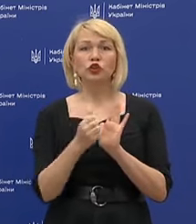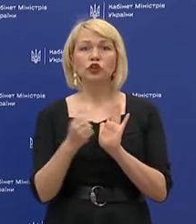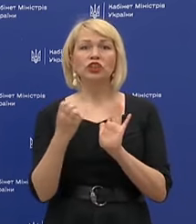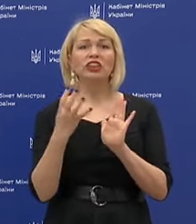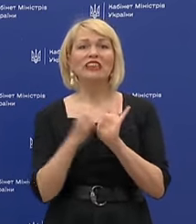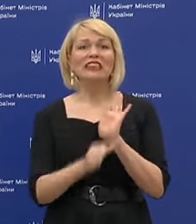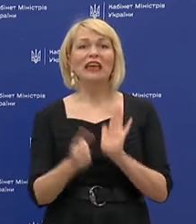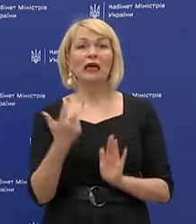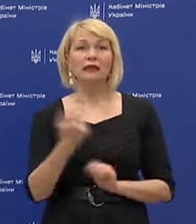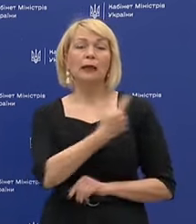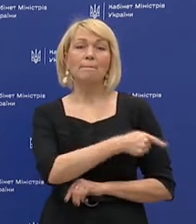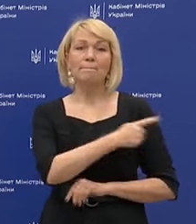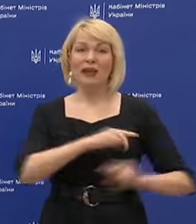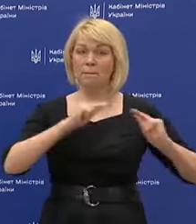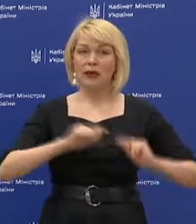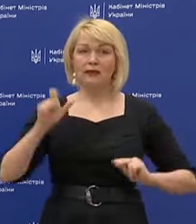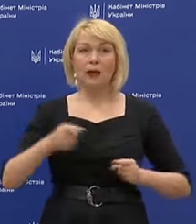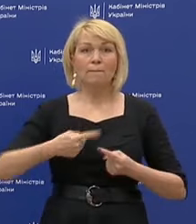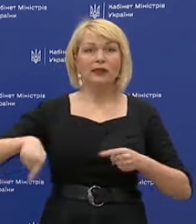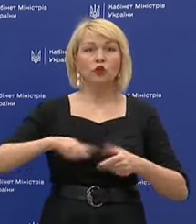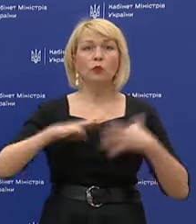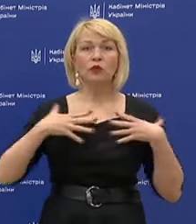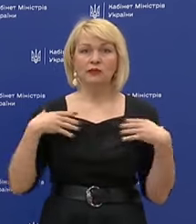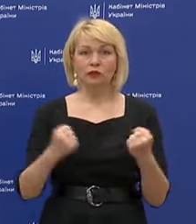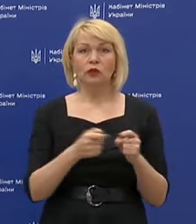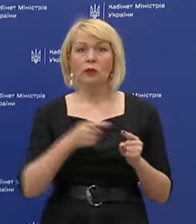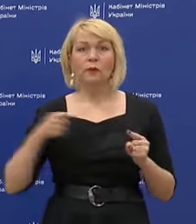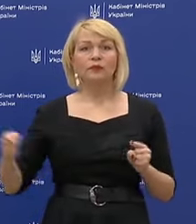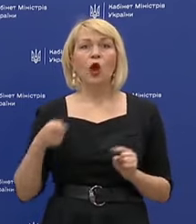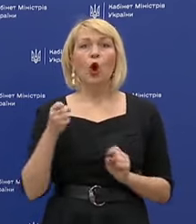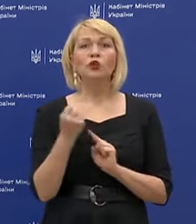4963 медпрацівника. При цьому загалом одужало